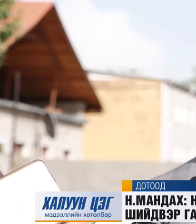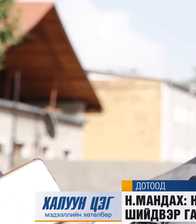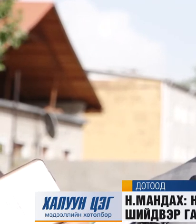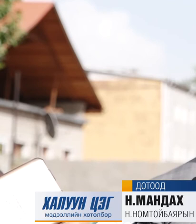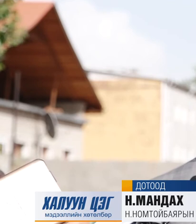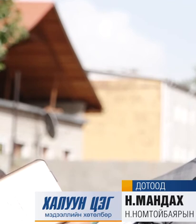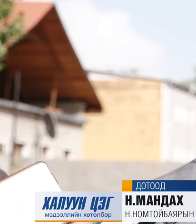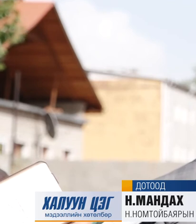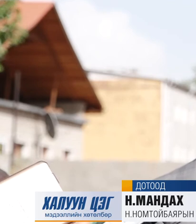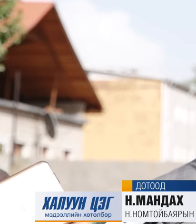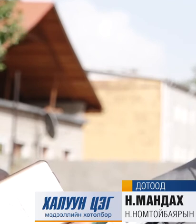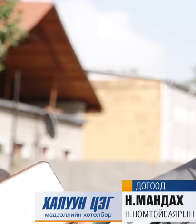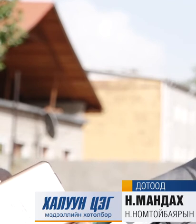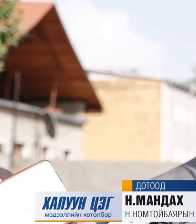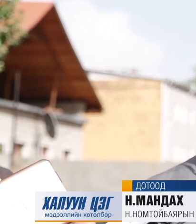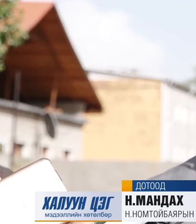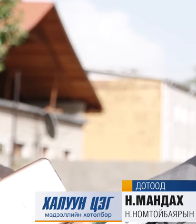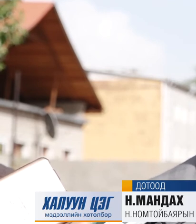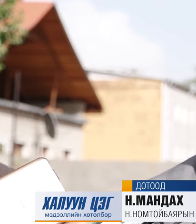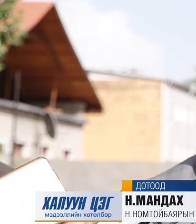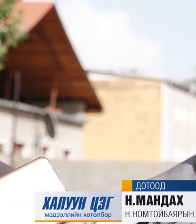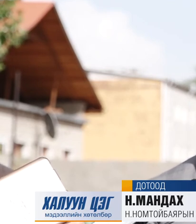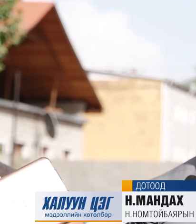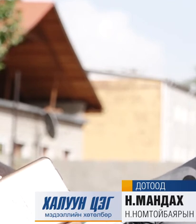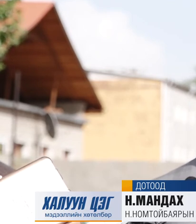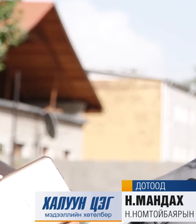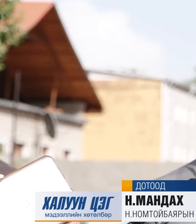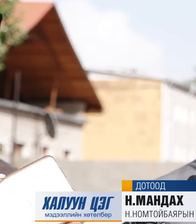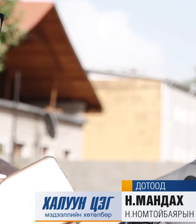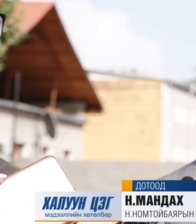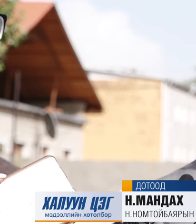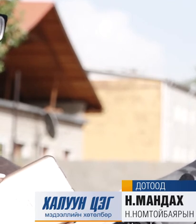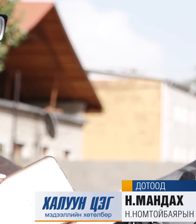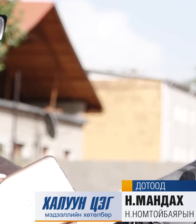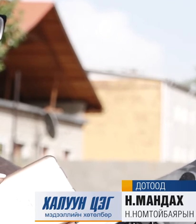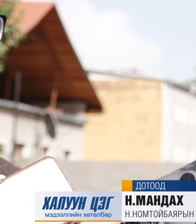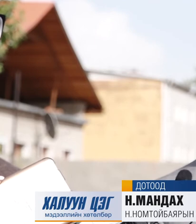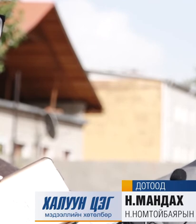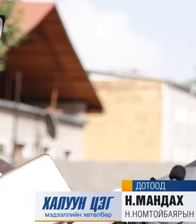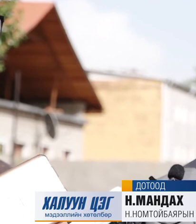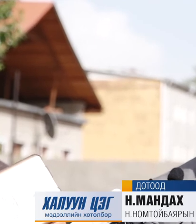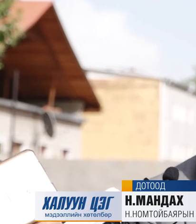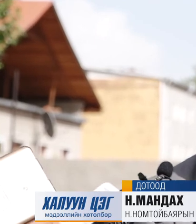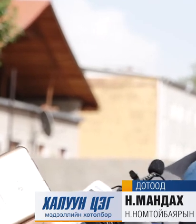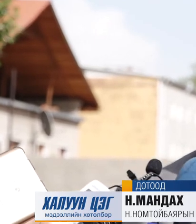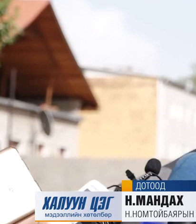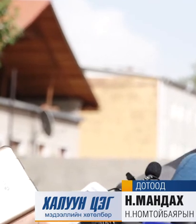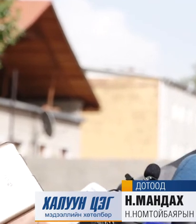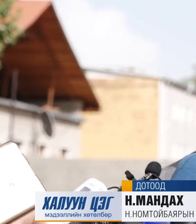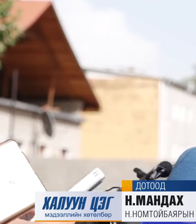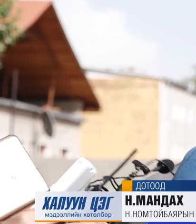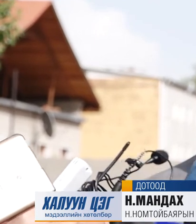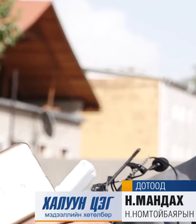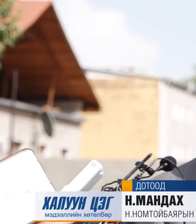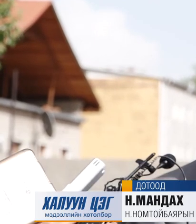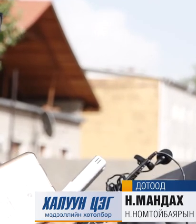шүүхийн энэ цагдан хоригдсан асуудлаас үл хамааран энэ сонгуулийн ажиллагаа болдгоороо болох байхаа гэж ингэж үзчих. Ямар нэгэн байдлаар